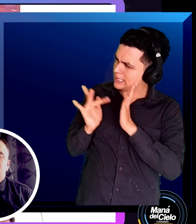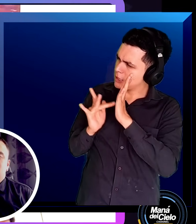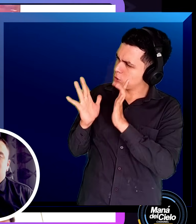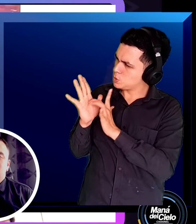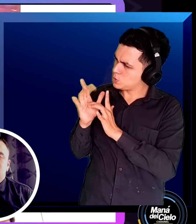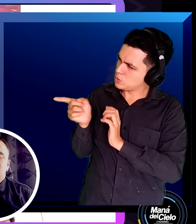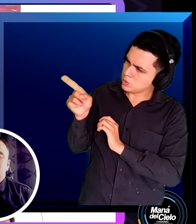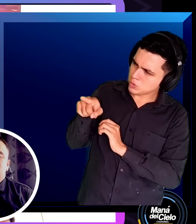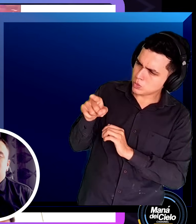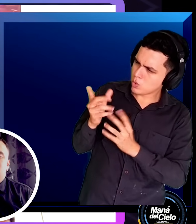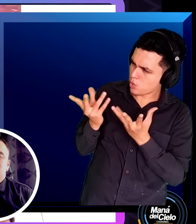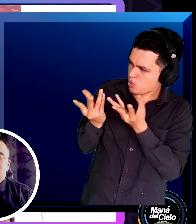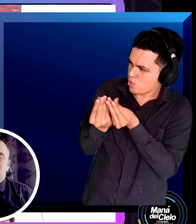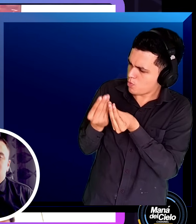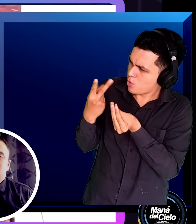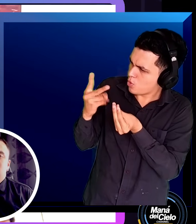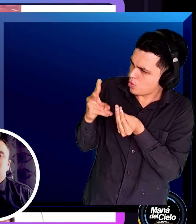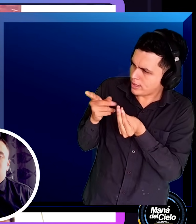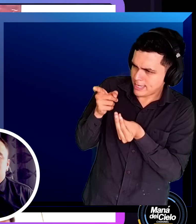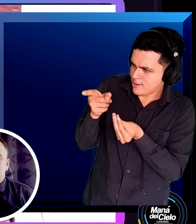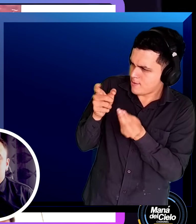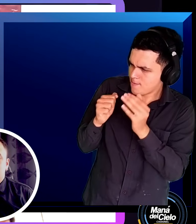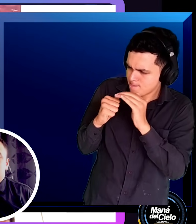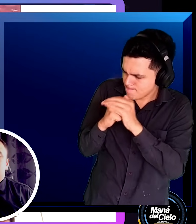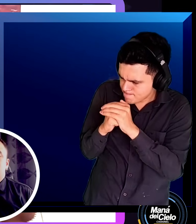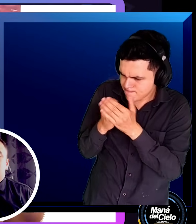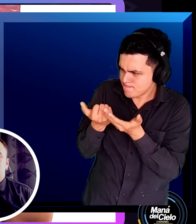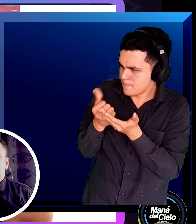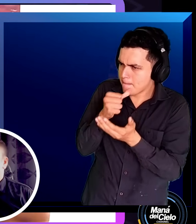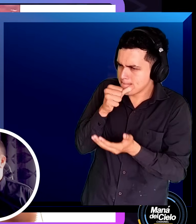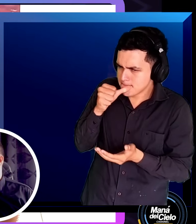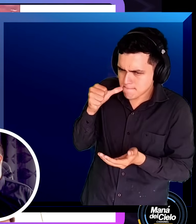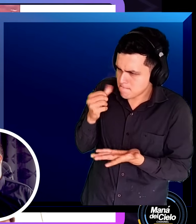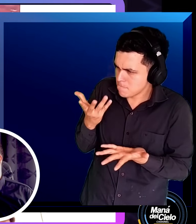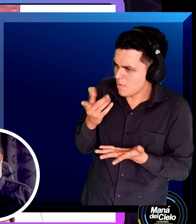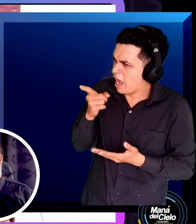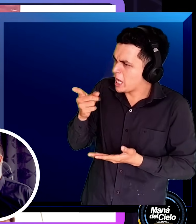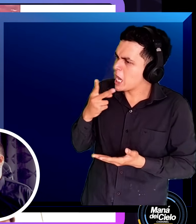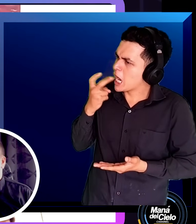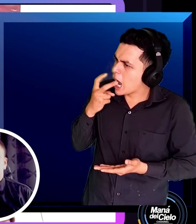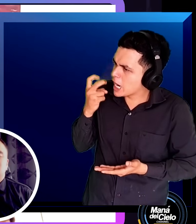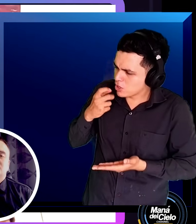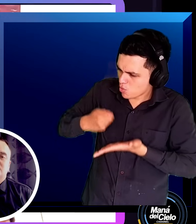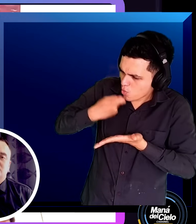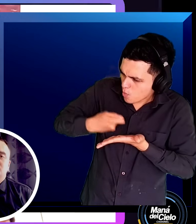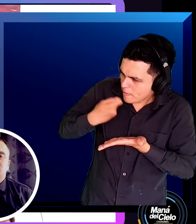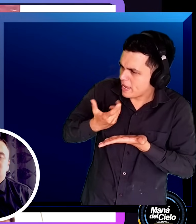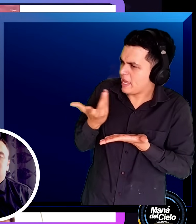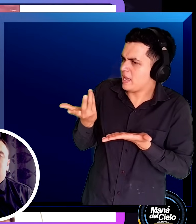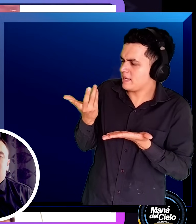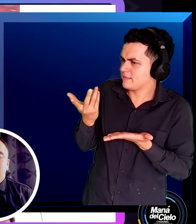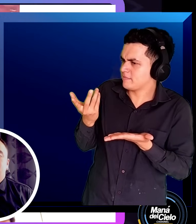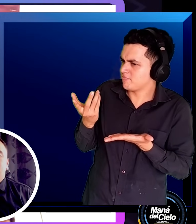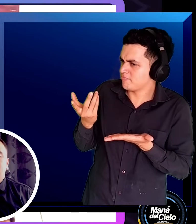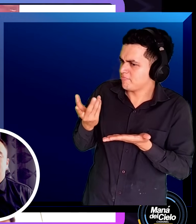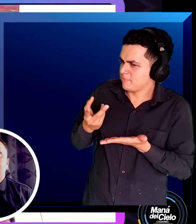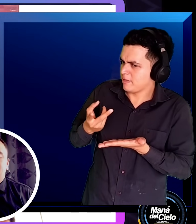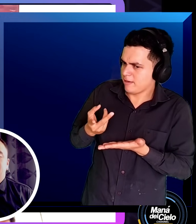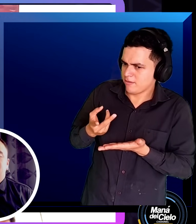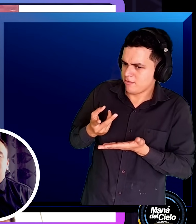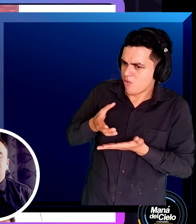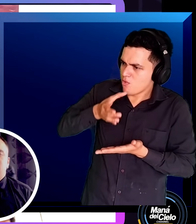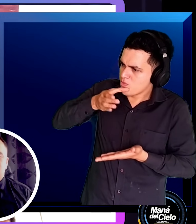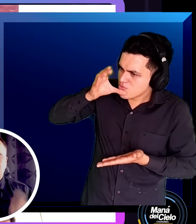Imagínense ustedes, hermanos, que este relato es tan importante que lo habla Mateo, Marcos y